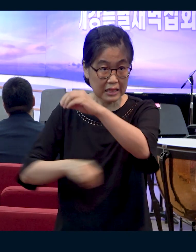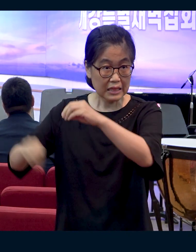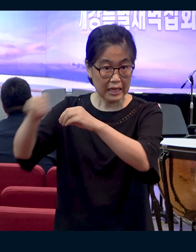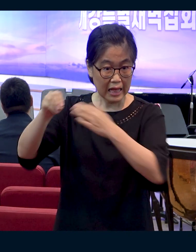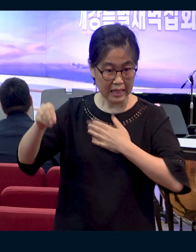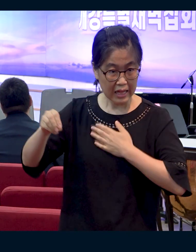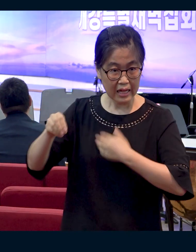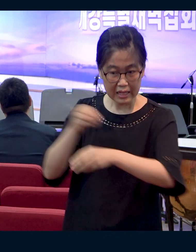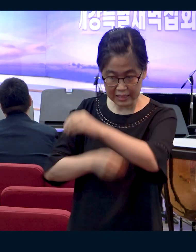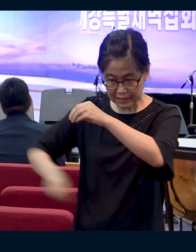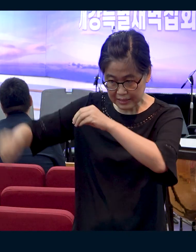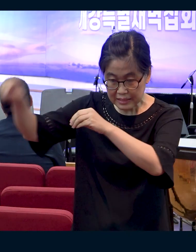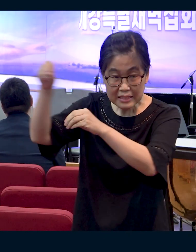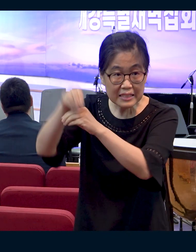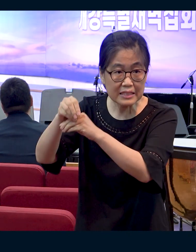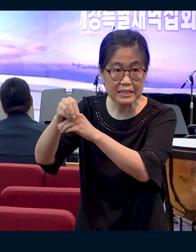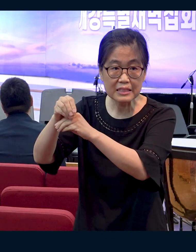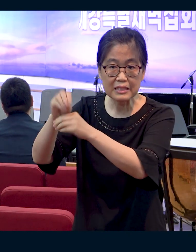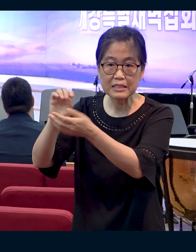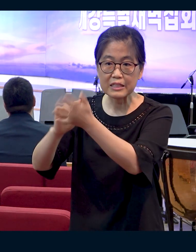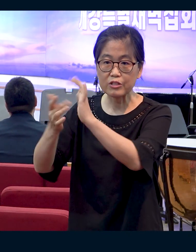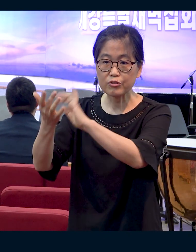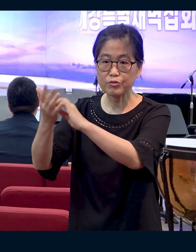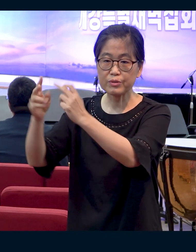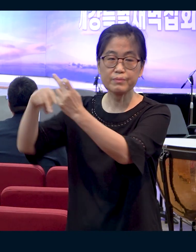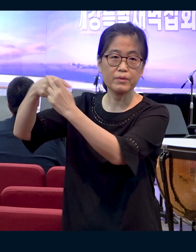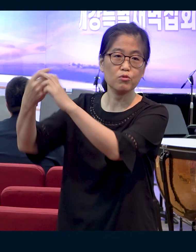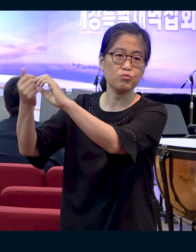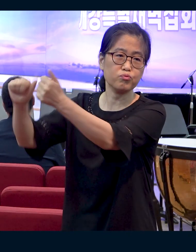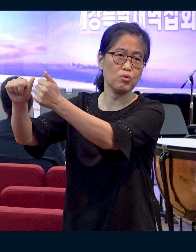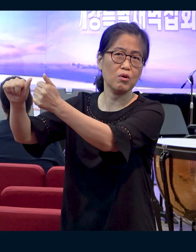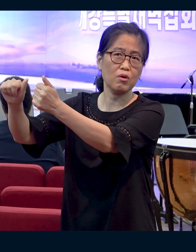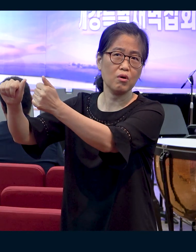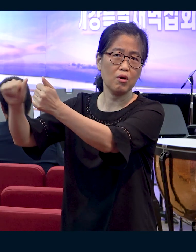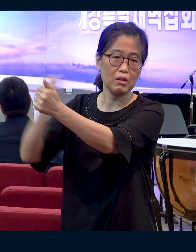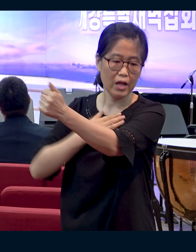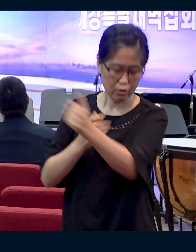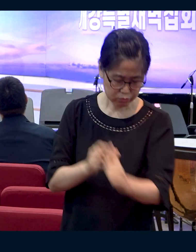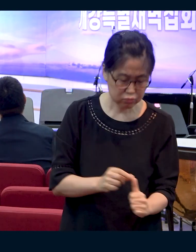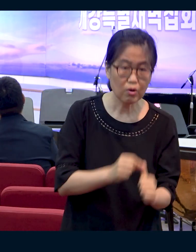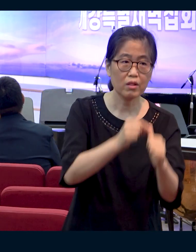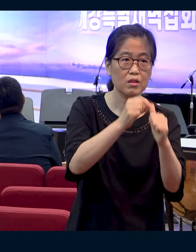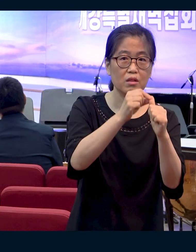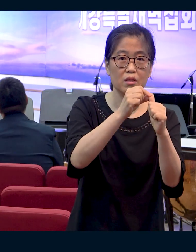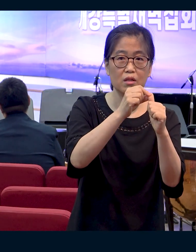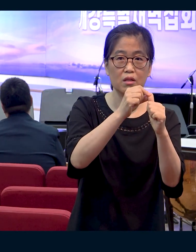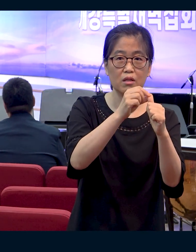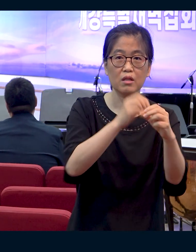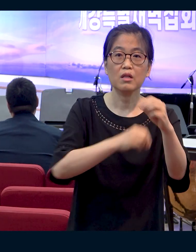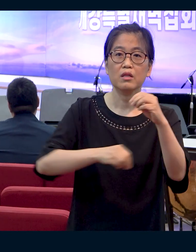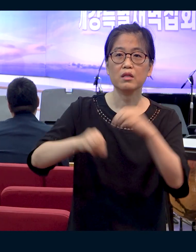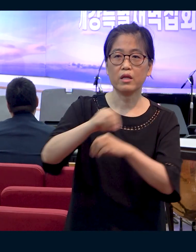대신 내 죄값 대신 갚아주시고 나를 구원하신 그 은혜,